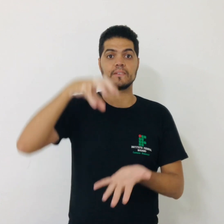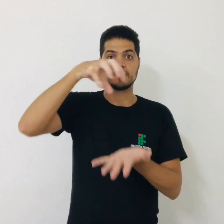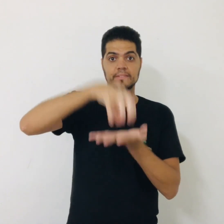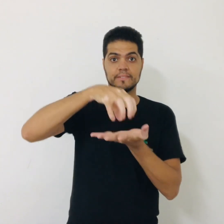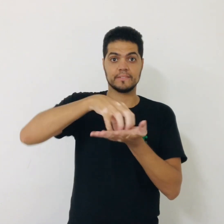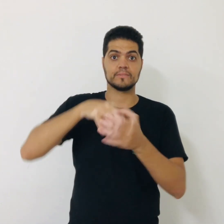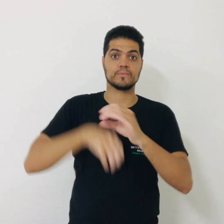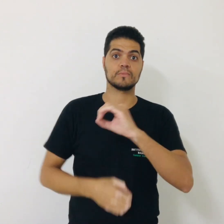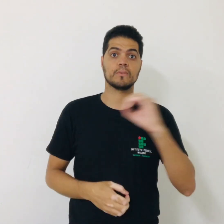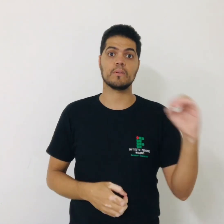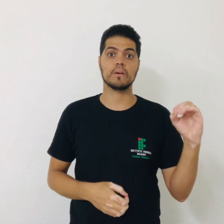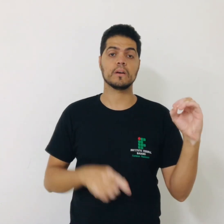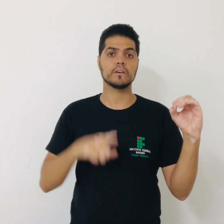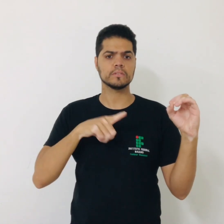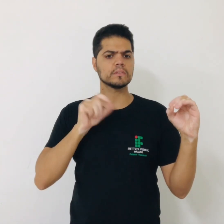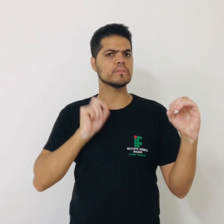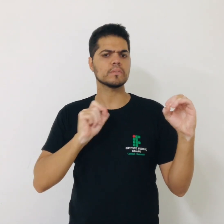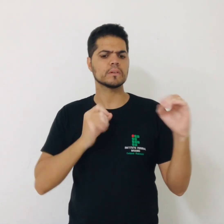Grosso do Sul.